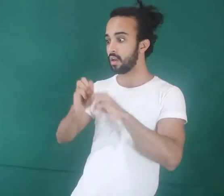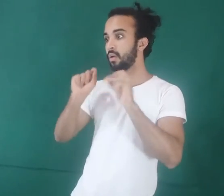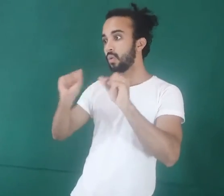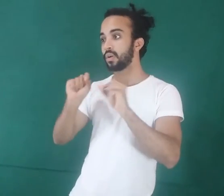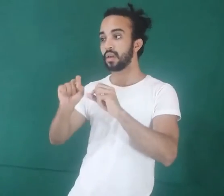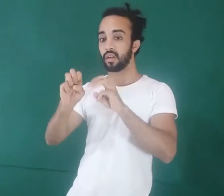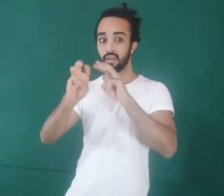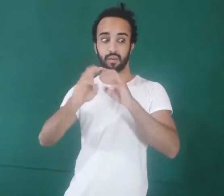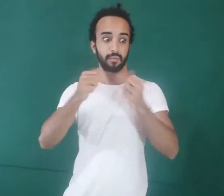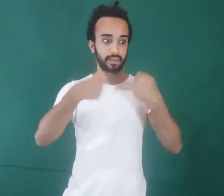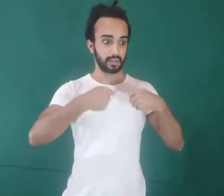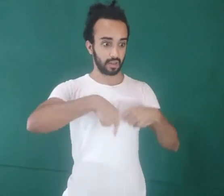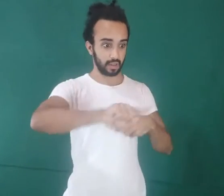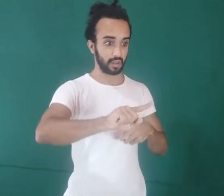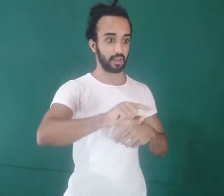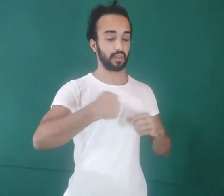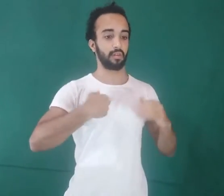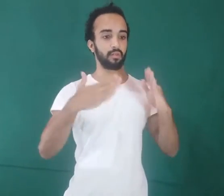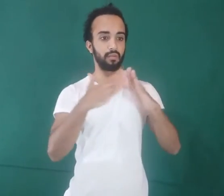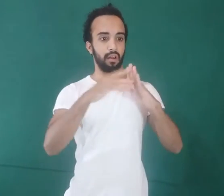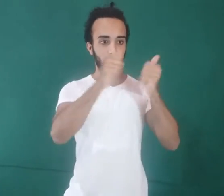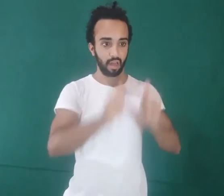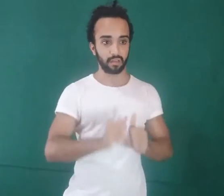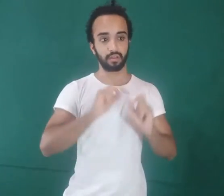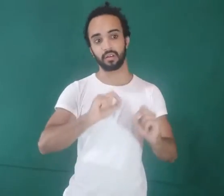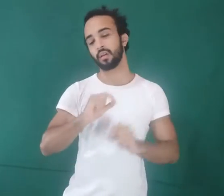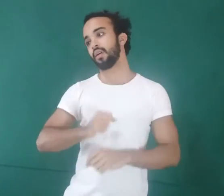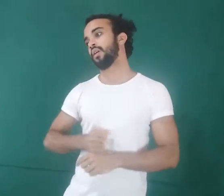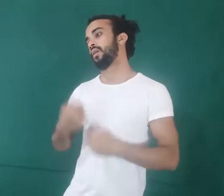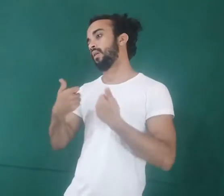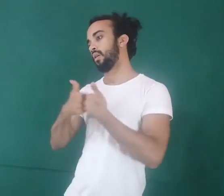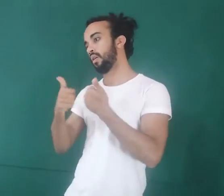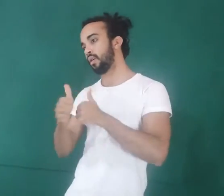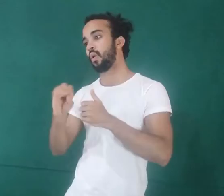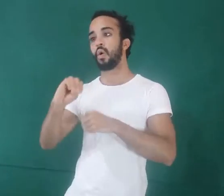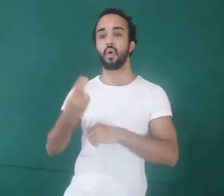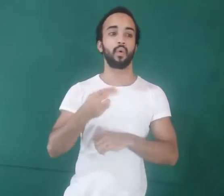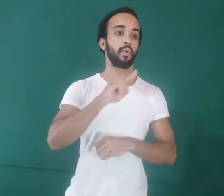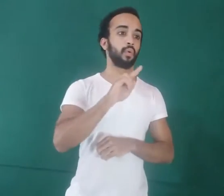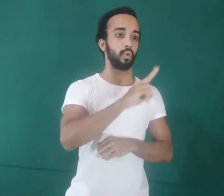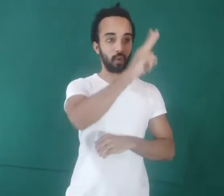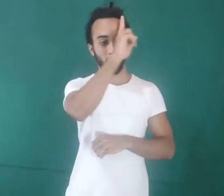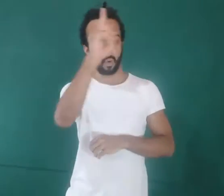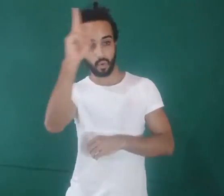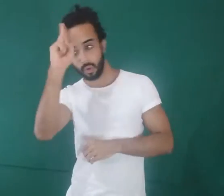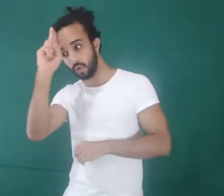um busão, pega um Uber, capital cultural, financeiro, tudo para chegar naquele lugar. E quando você chega, uma pessoa olha para você assim, você se